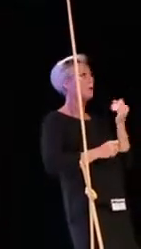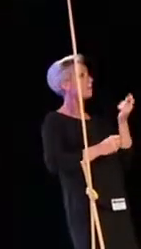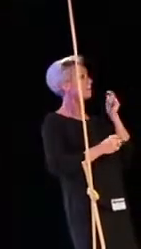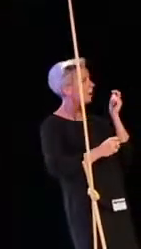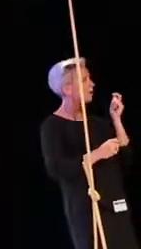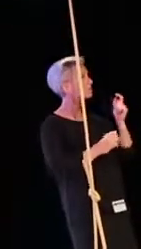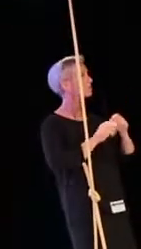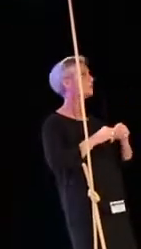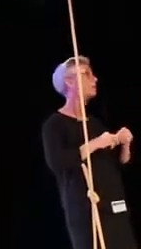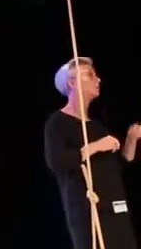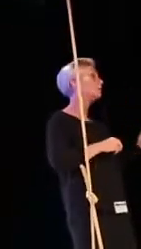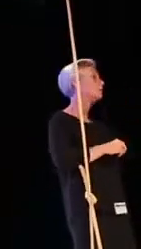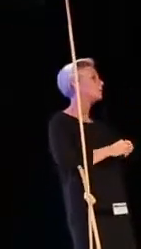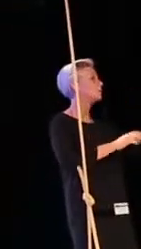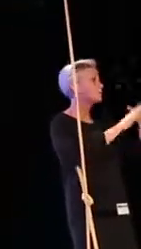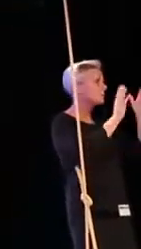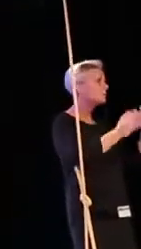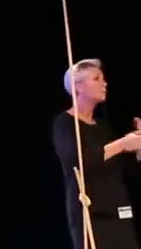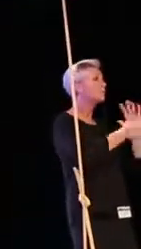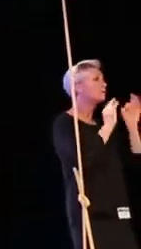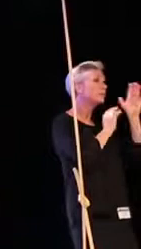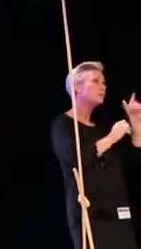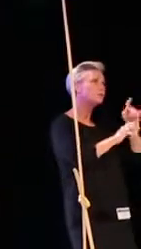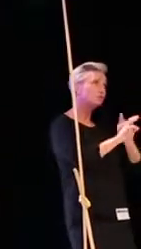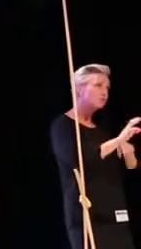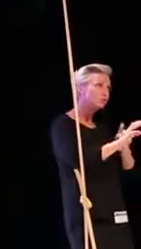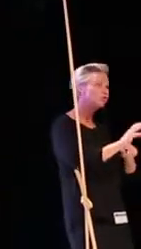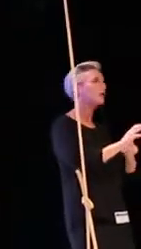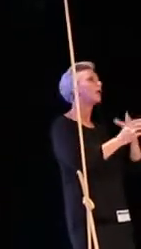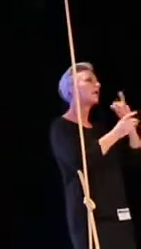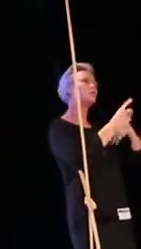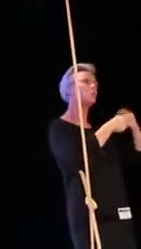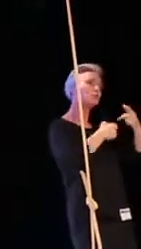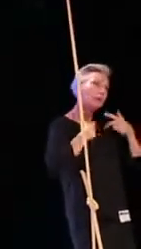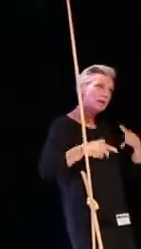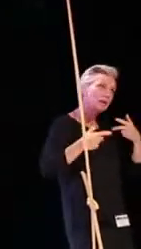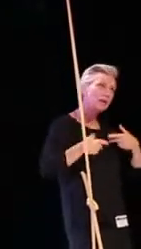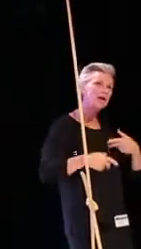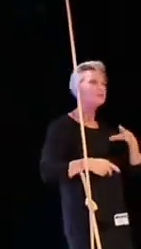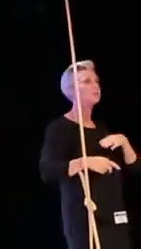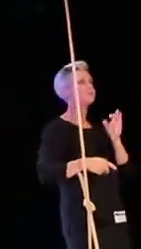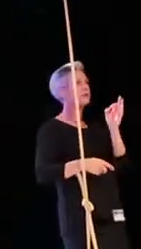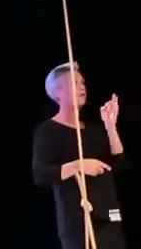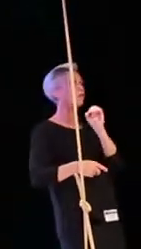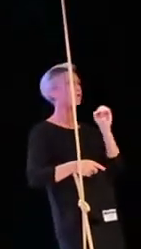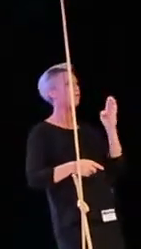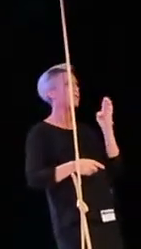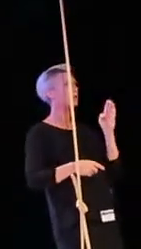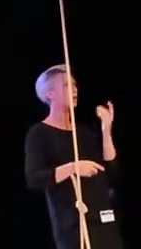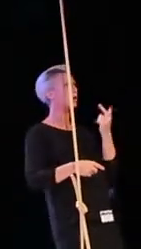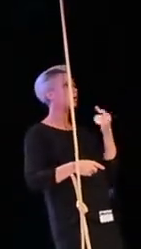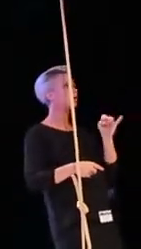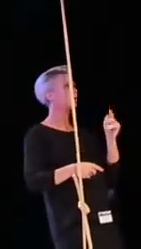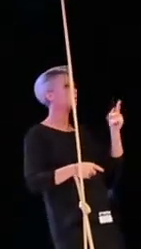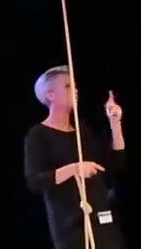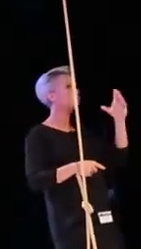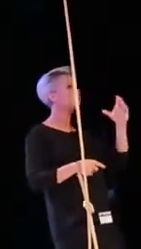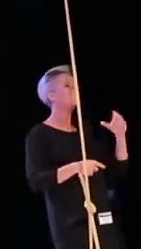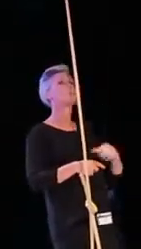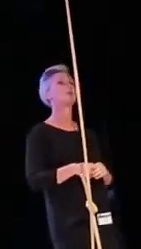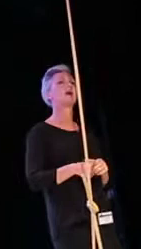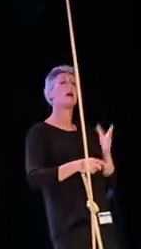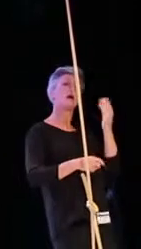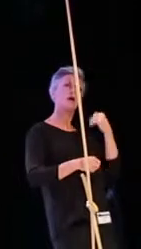få din cykel fixad, byta kläder, det kommer finnas food trucks. Och så kan du lyssna på fler